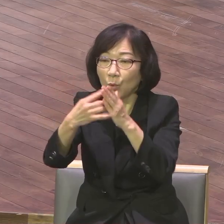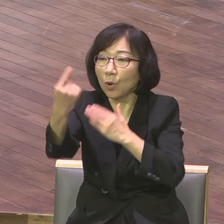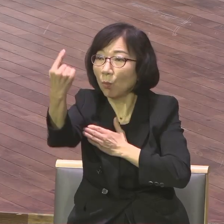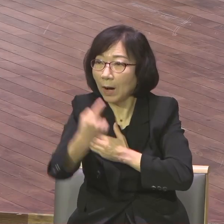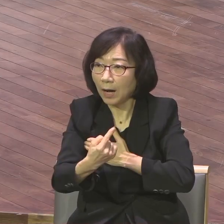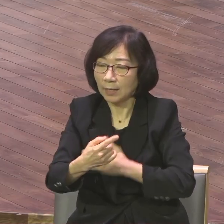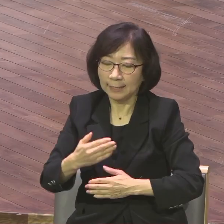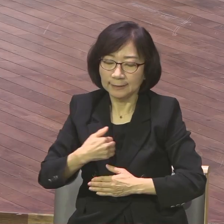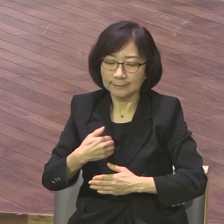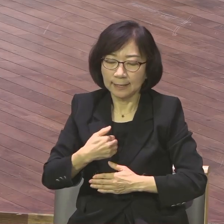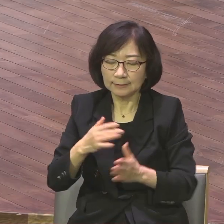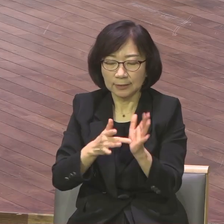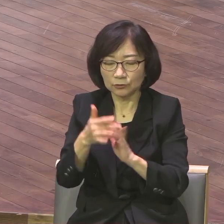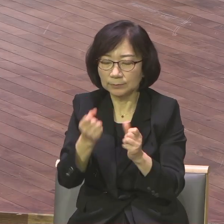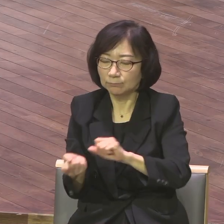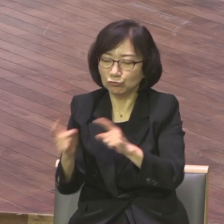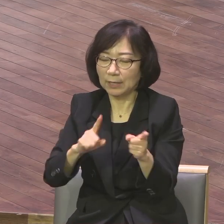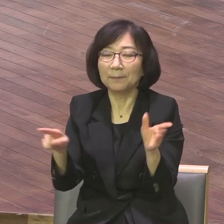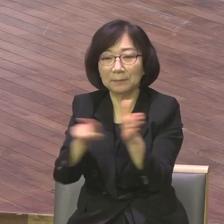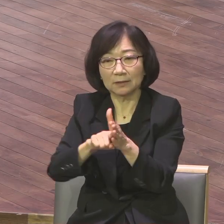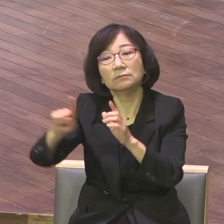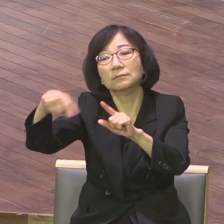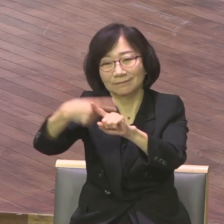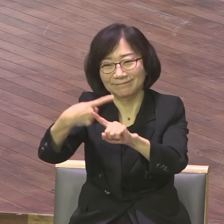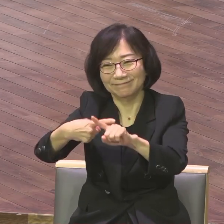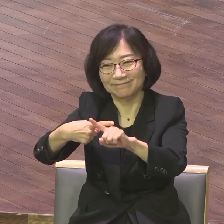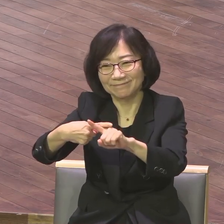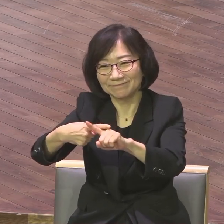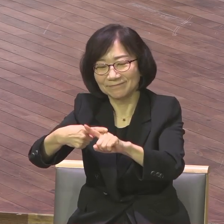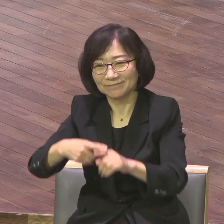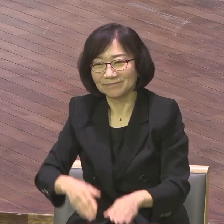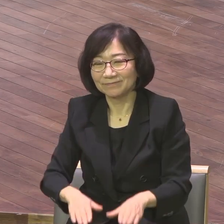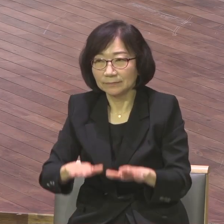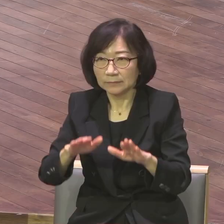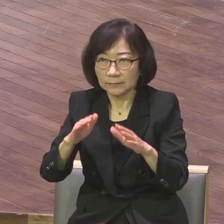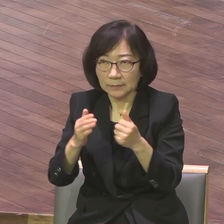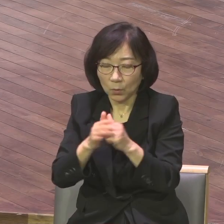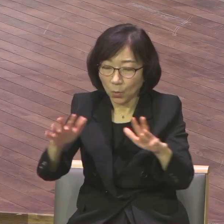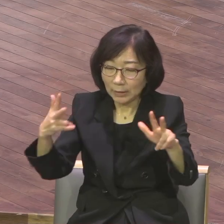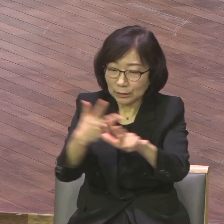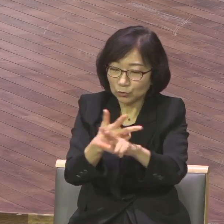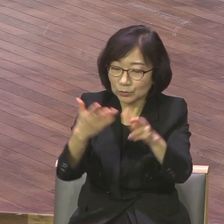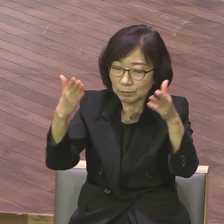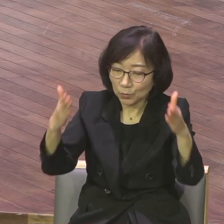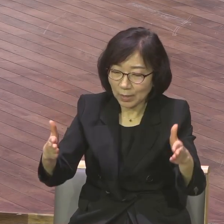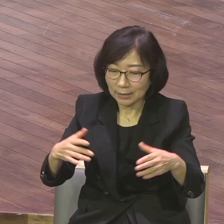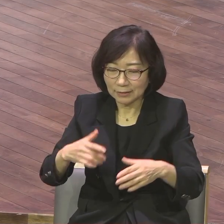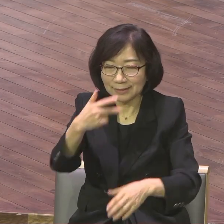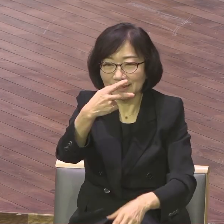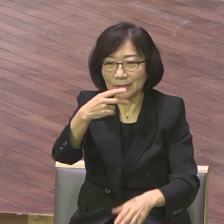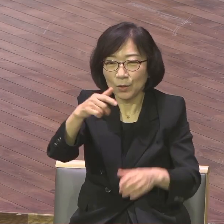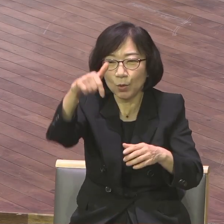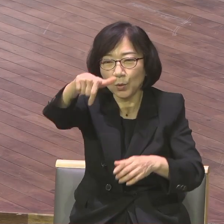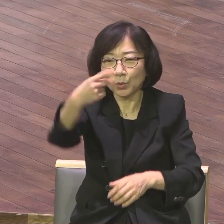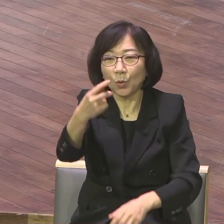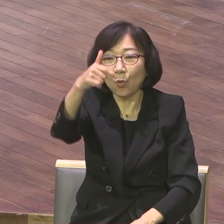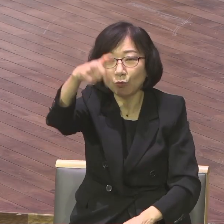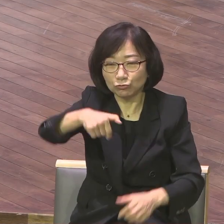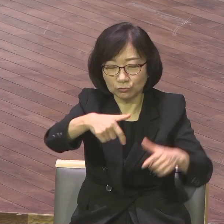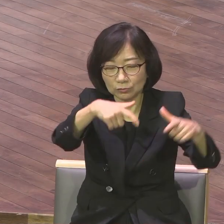이번 고난주간에는 대교구 중심으로 고난주간 연합 특별 새벽기도회를